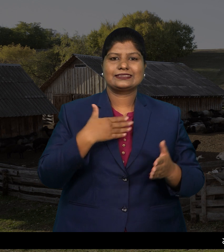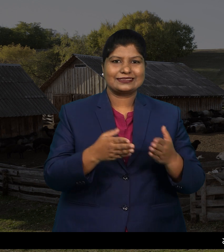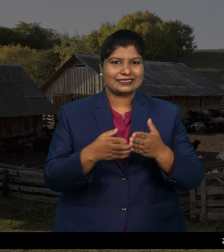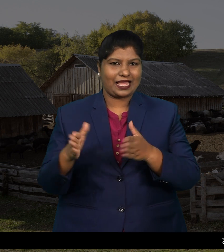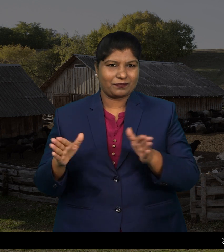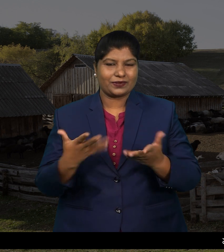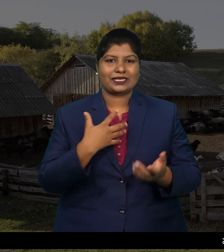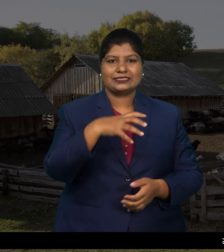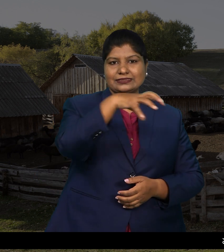పశువుల కోసం,